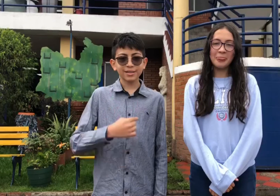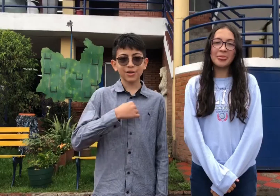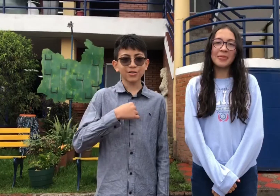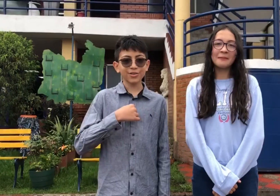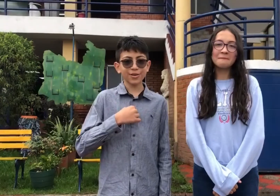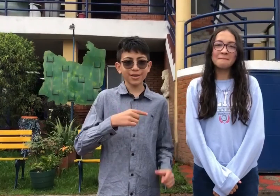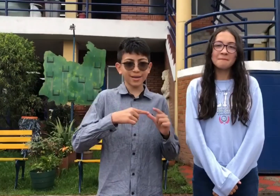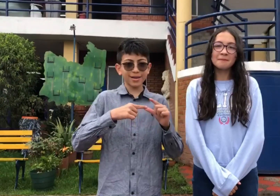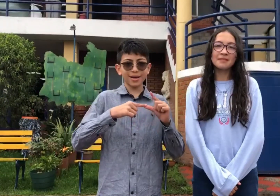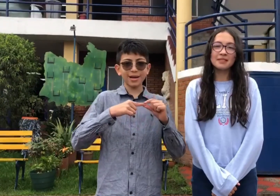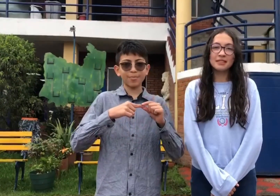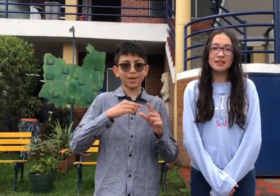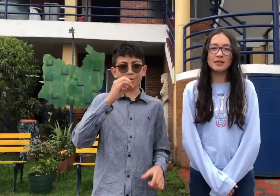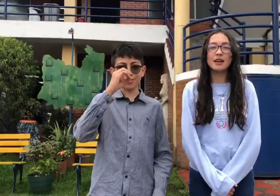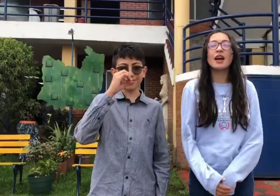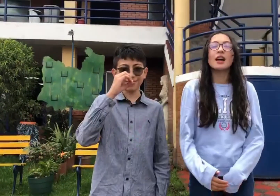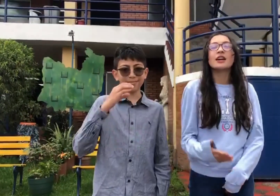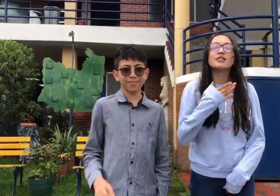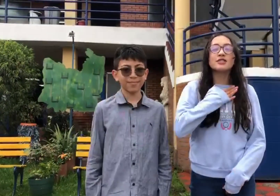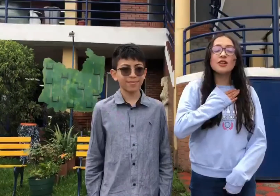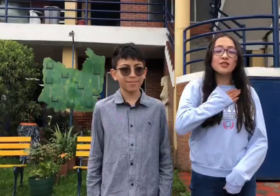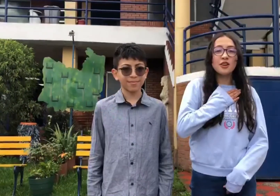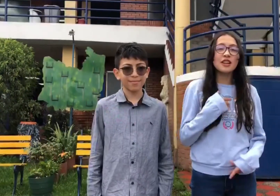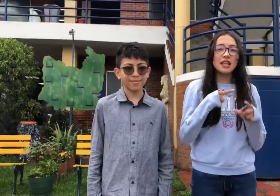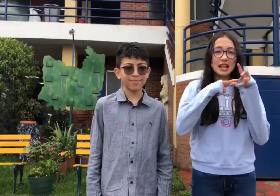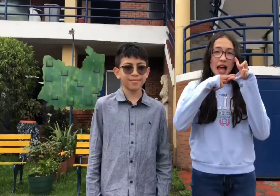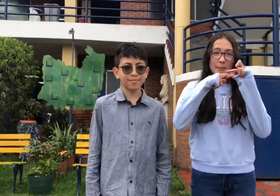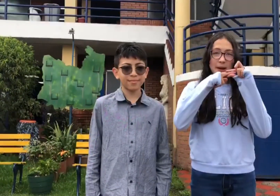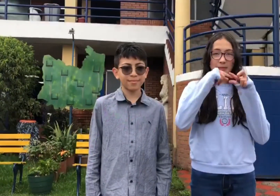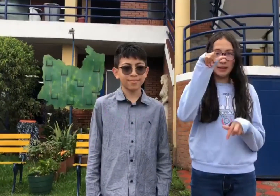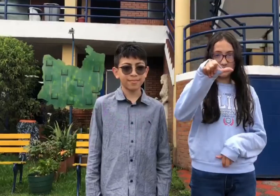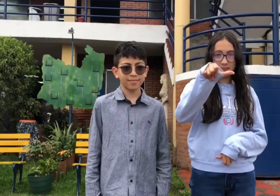Yo soy el primo. Yo soy la prima.